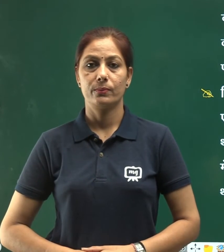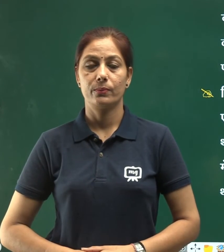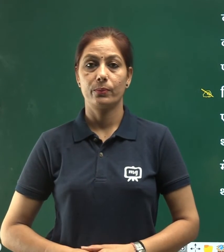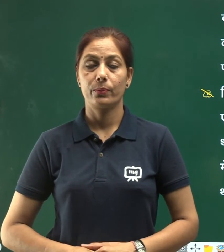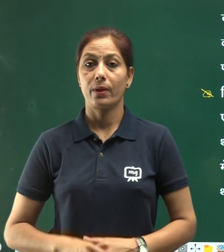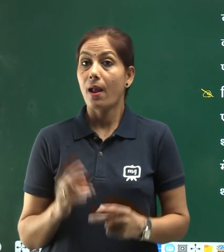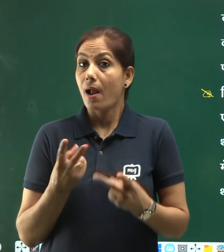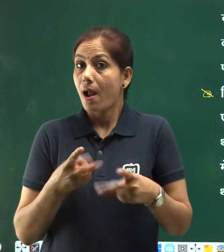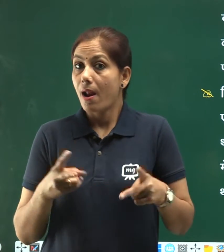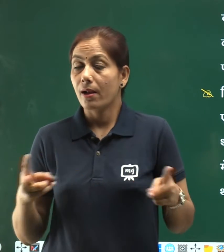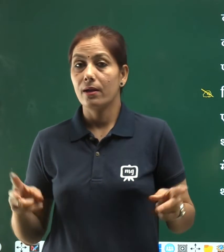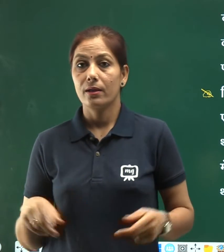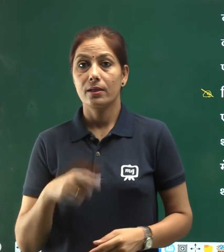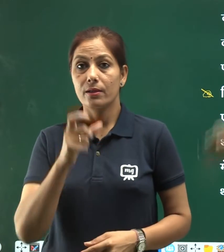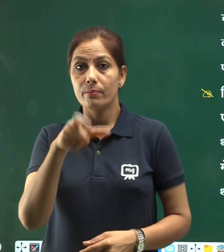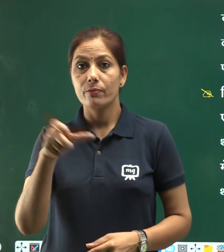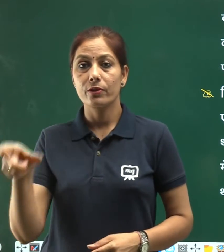अलग अलग व्यक्तियों को भी